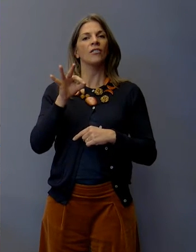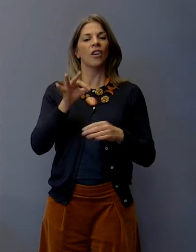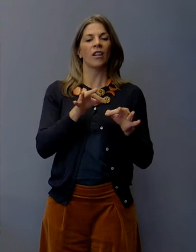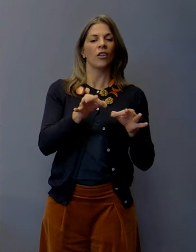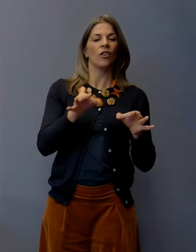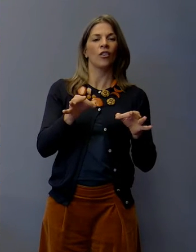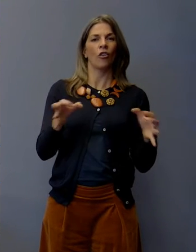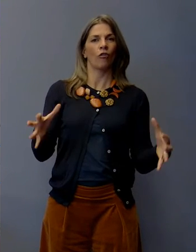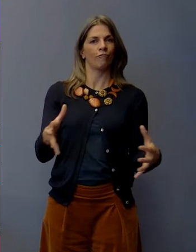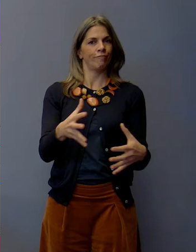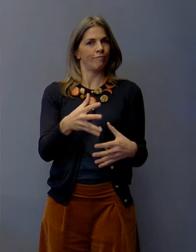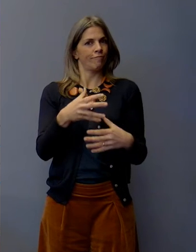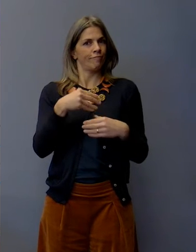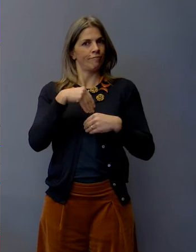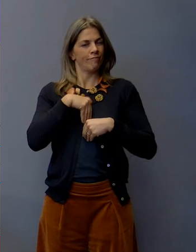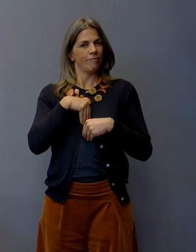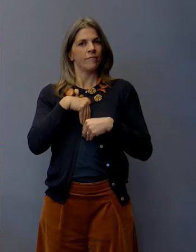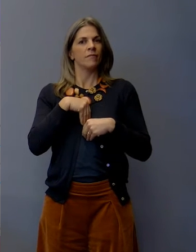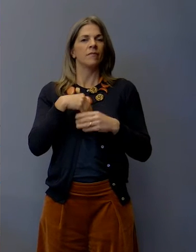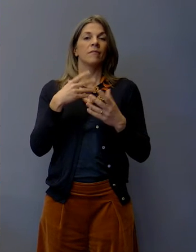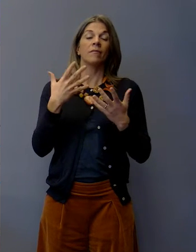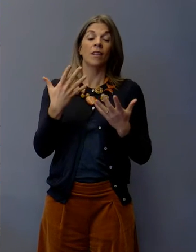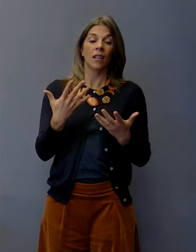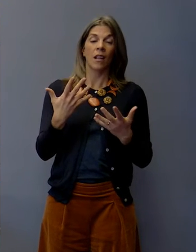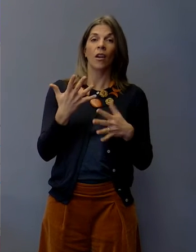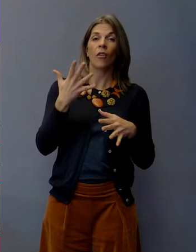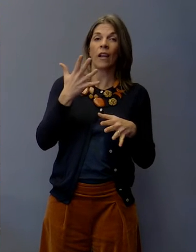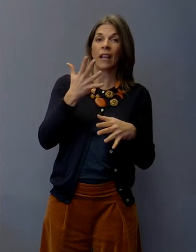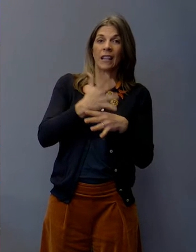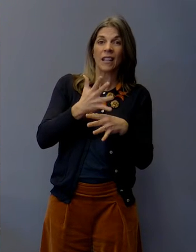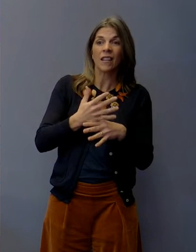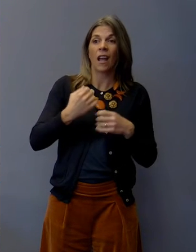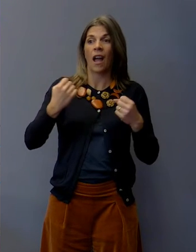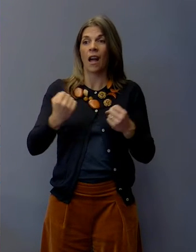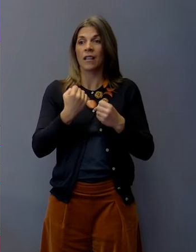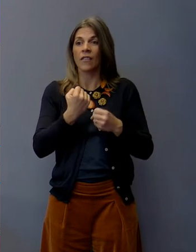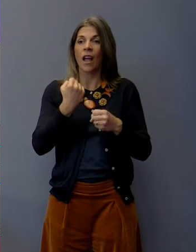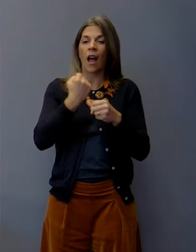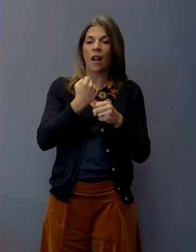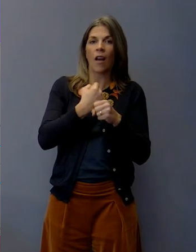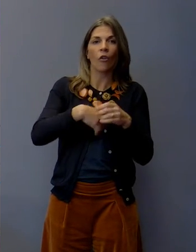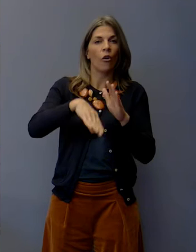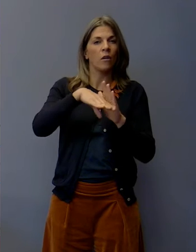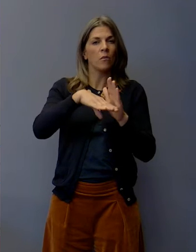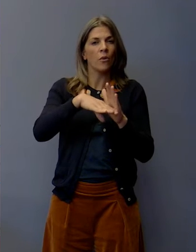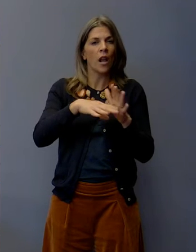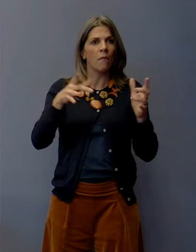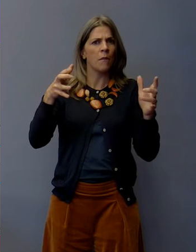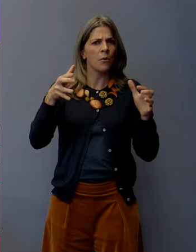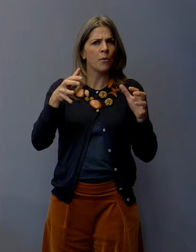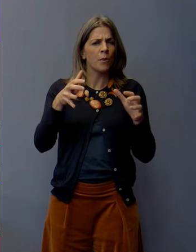come posso dire gli interventi che i cittadini rivendicano debbano essere eseguiti in tempi